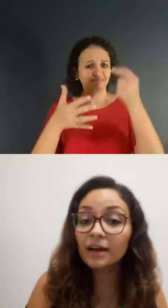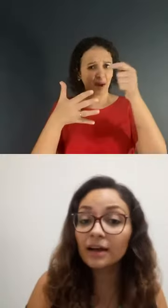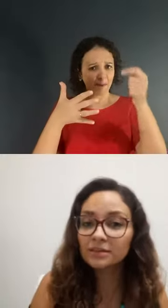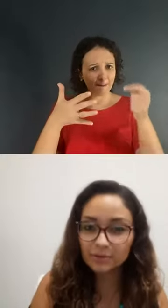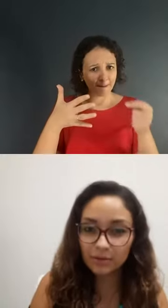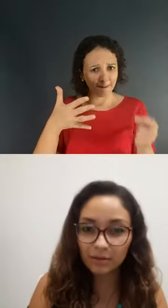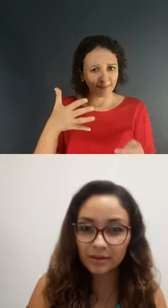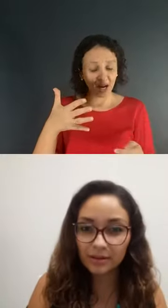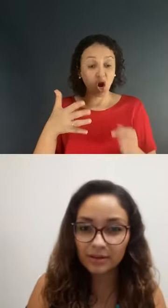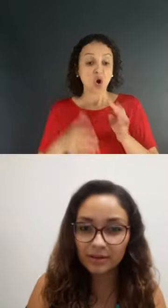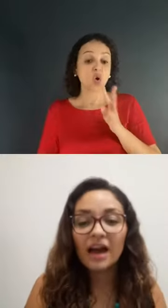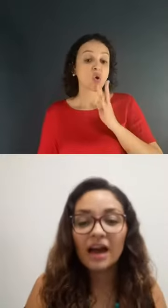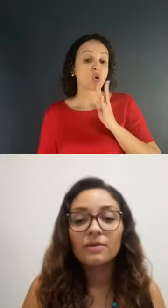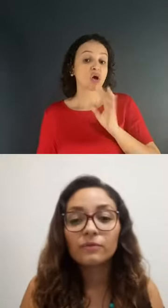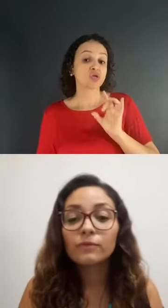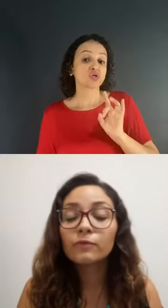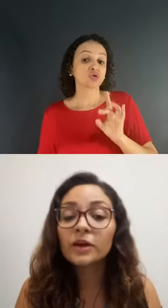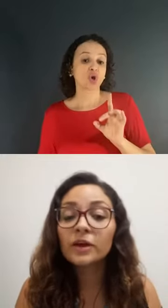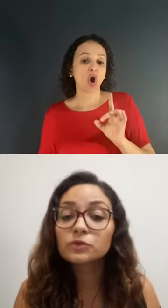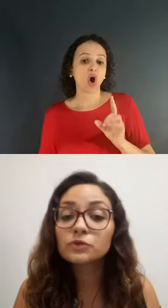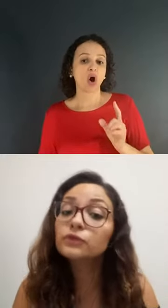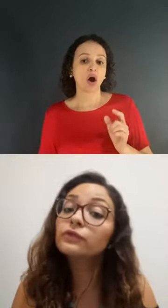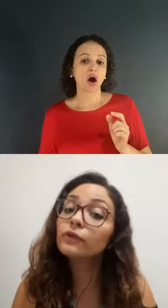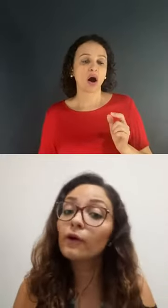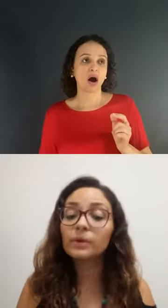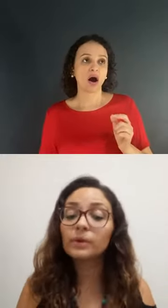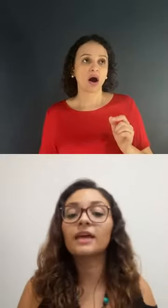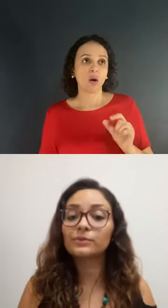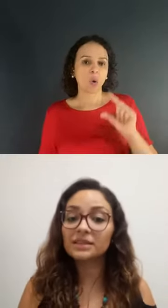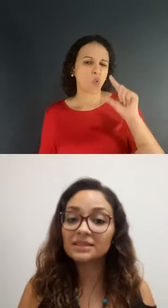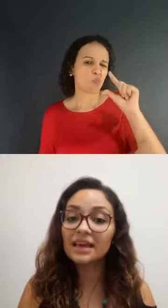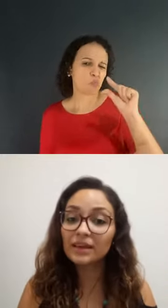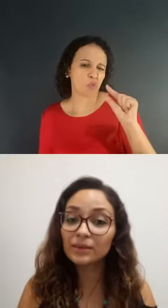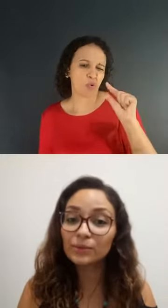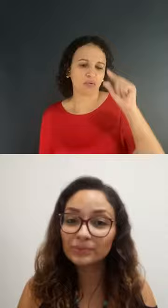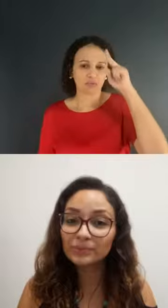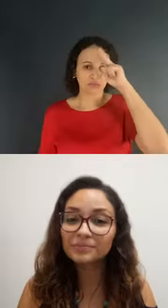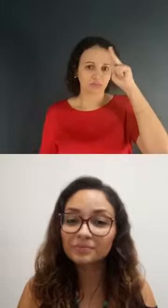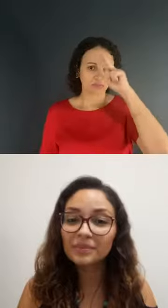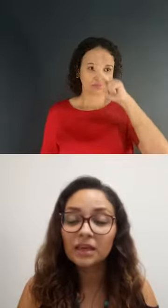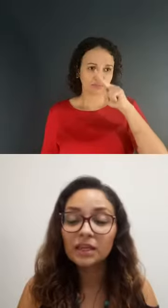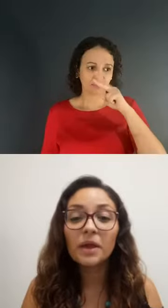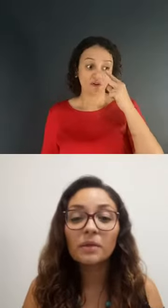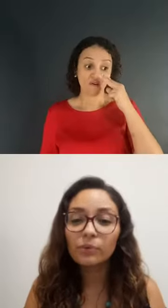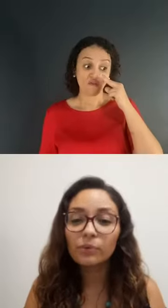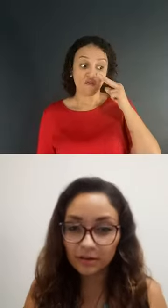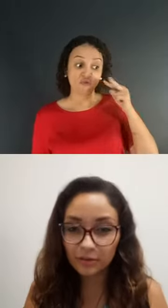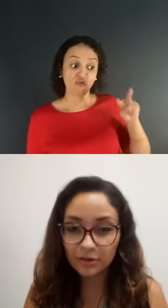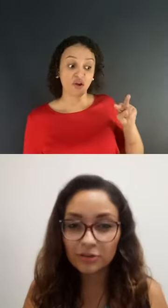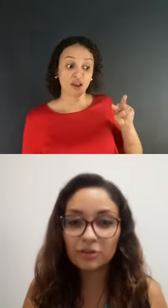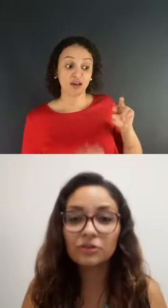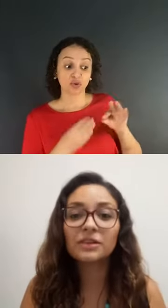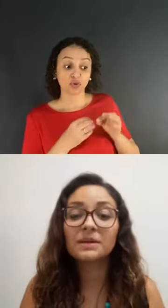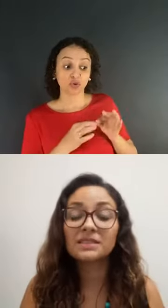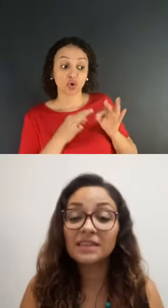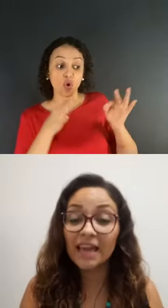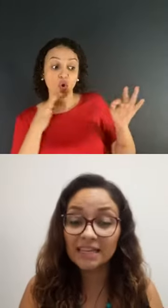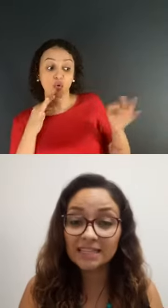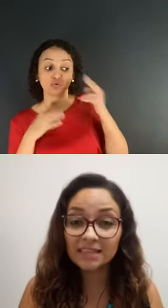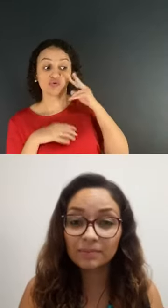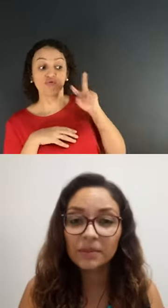um lado da história, vemos de fora o que está acontecendo. Então é importante a gente